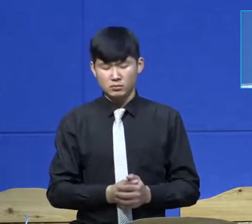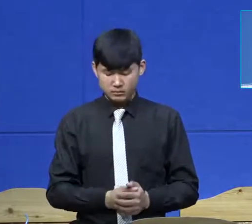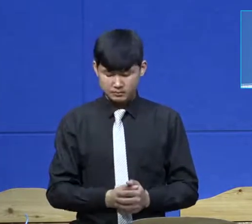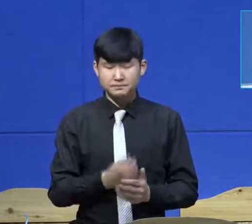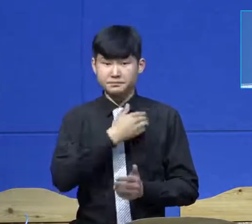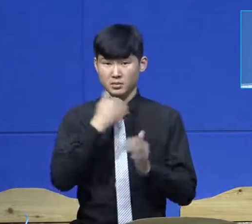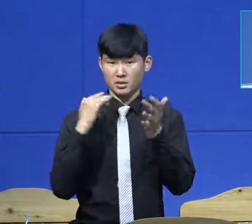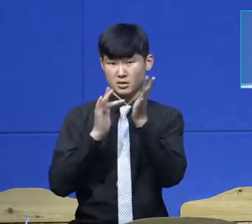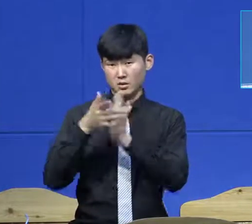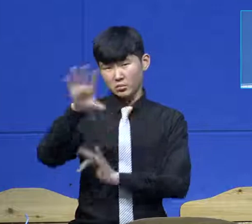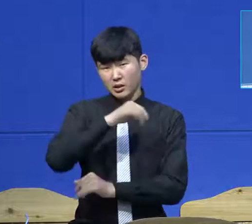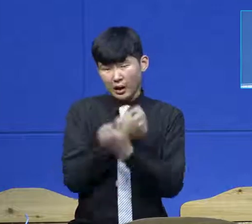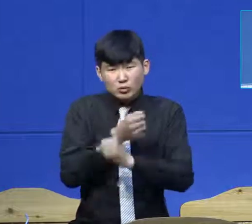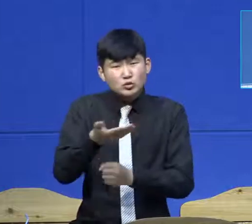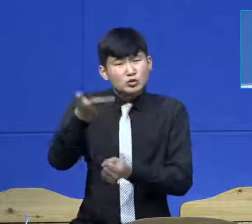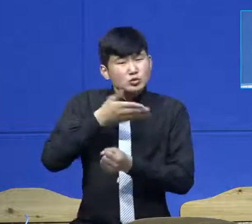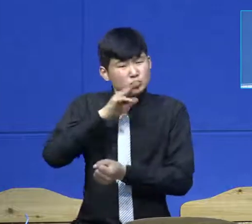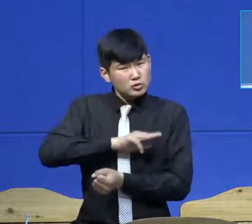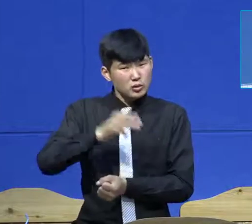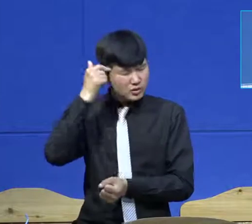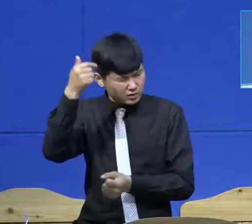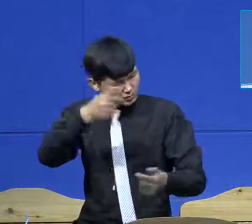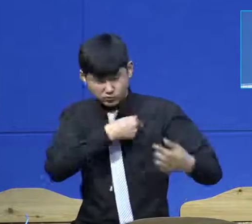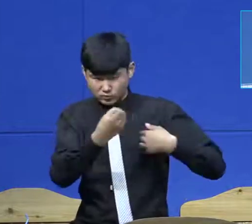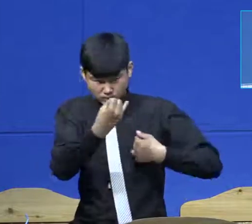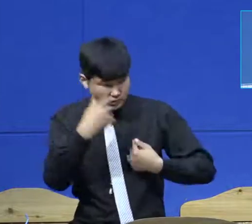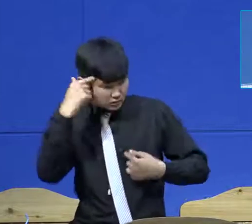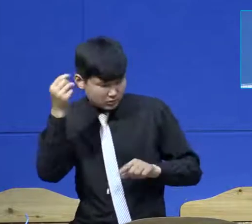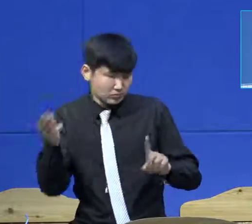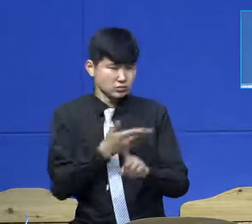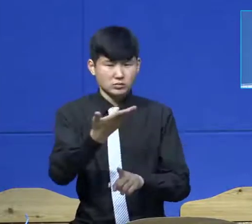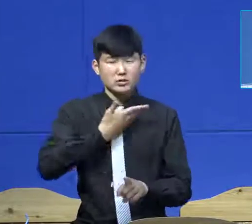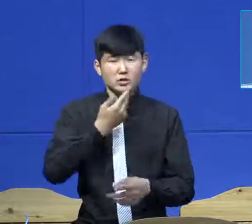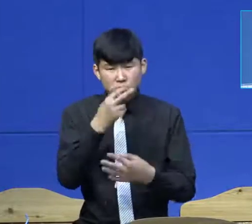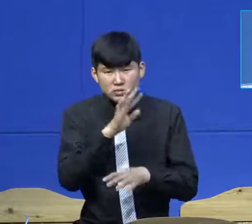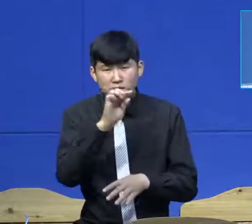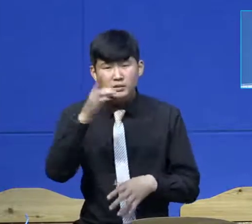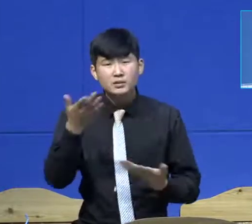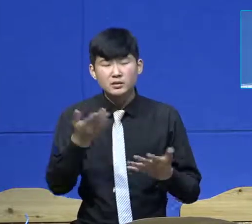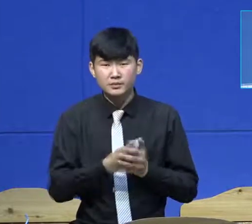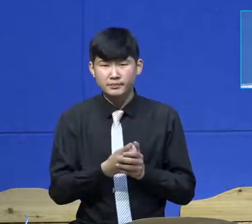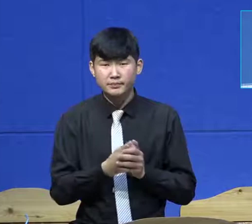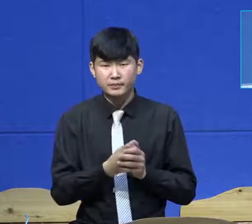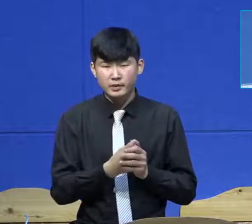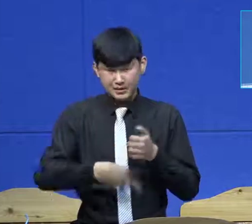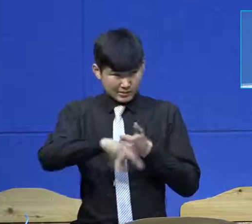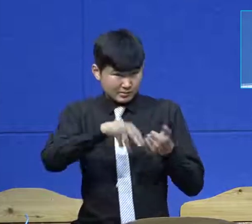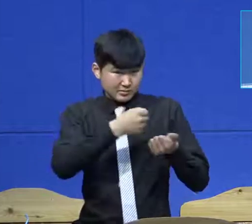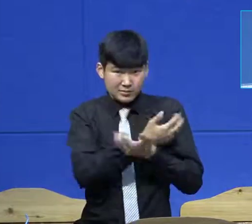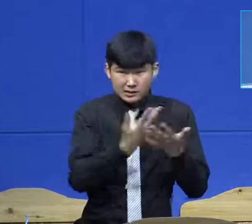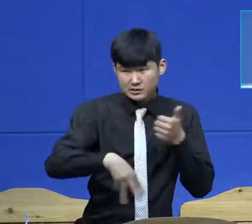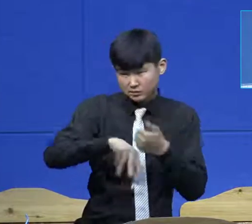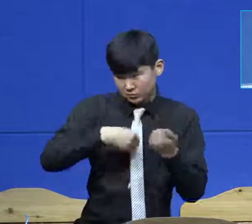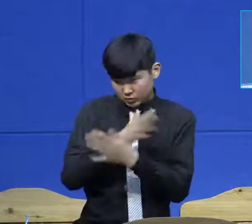Эцэг Есүс бидний аврахын төлөө ямар их үзэн ядуулж, ямар их дормжлууллаа та. Сайн мэдээд хараж байгаа тараасан хүмүүс ямар